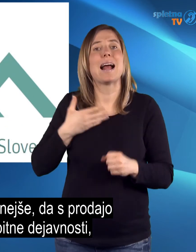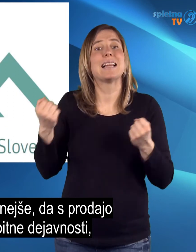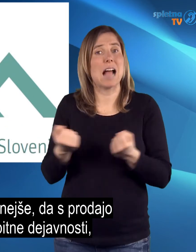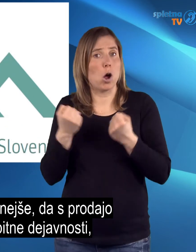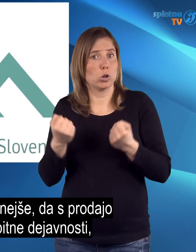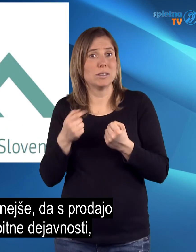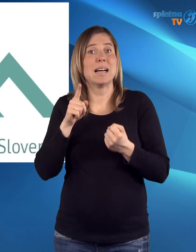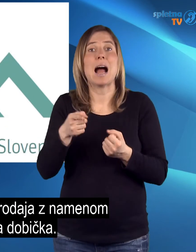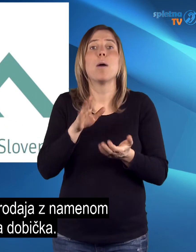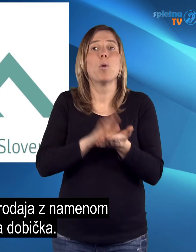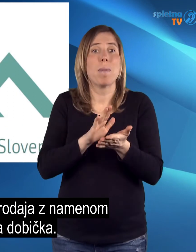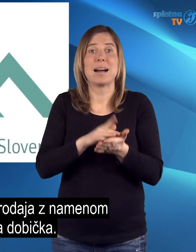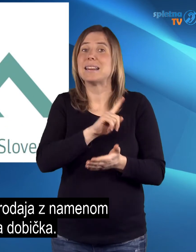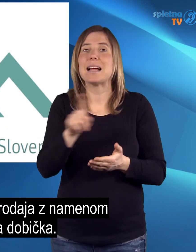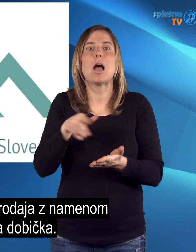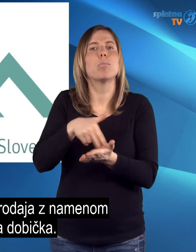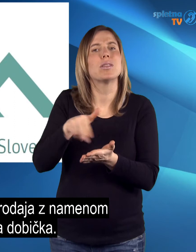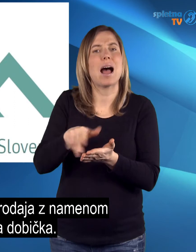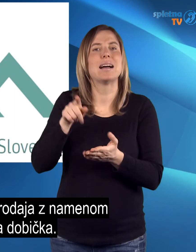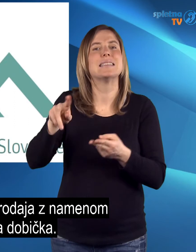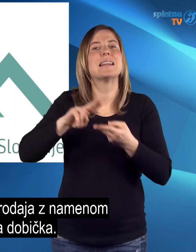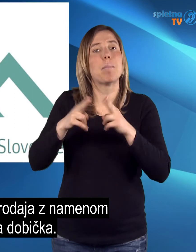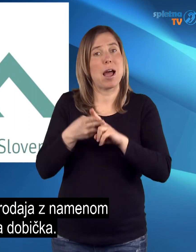da ne prodaja z namenom pridobivanja dobička.